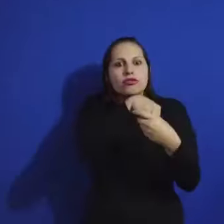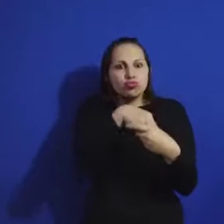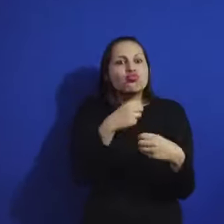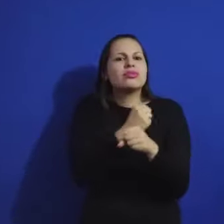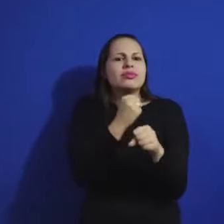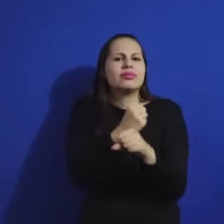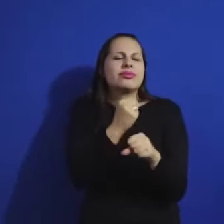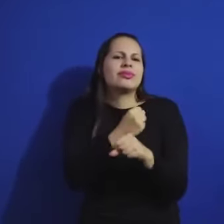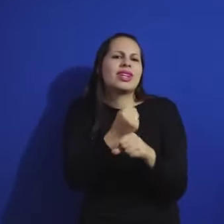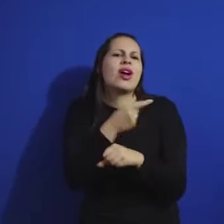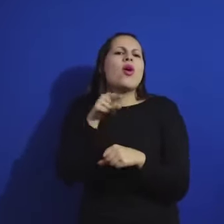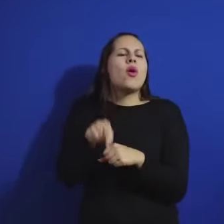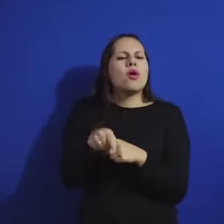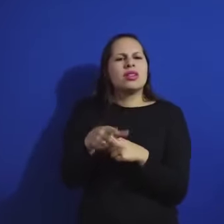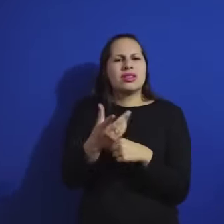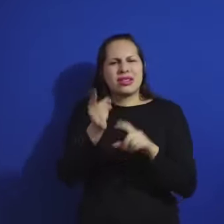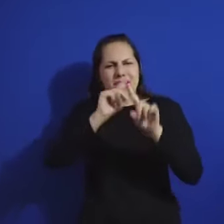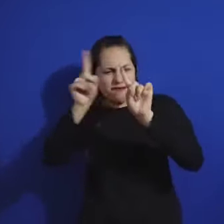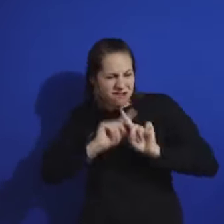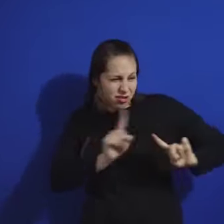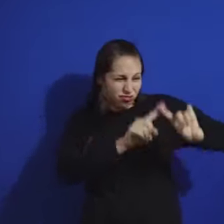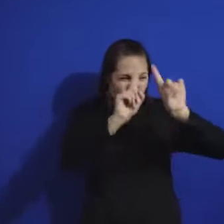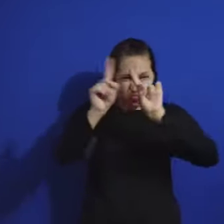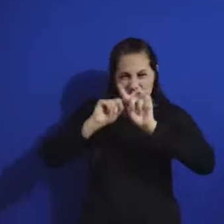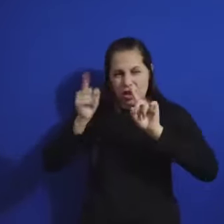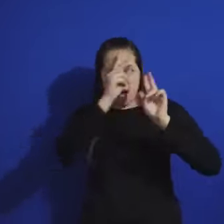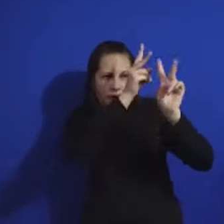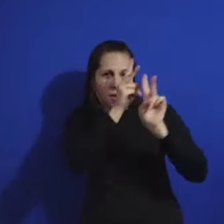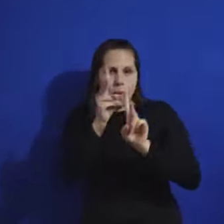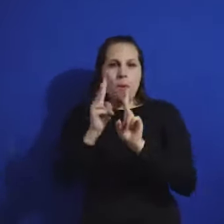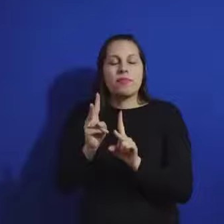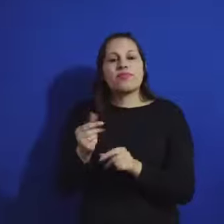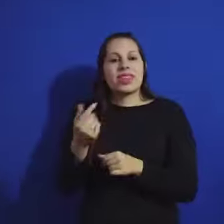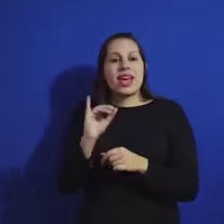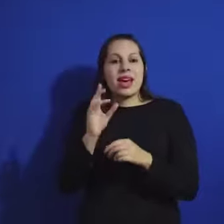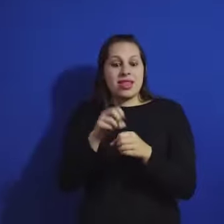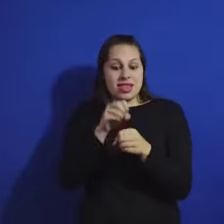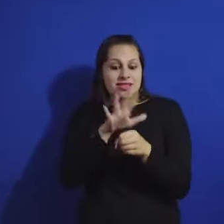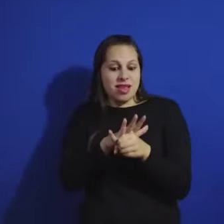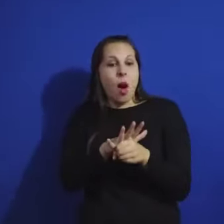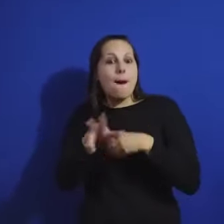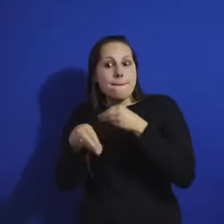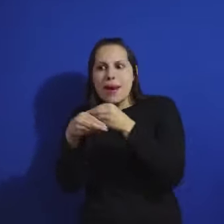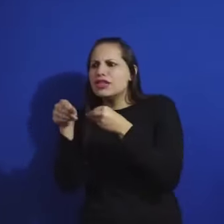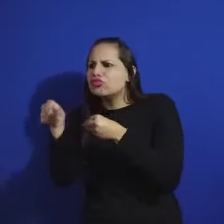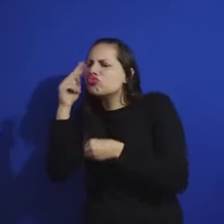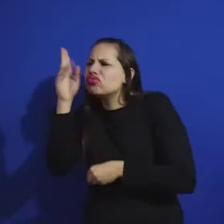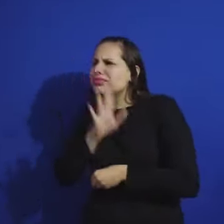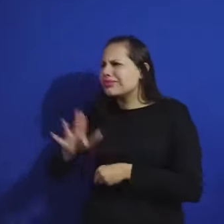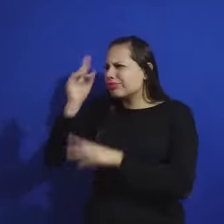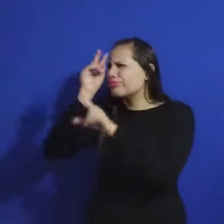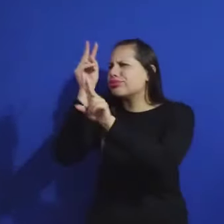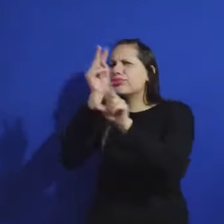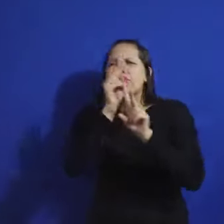obtenido importantes reconocimientos a nivel digital y nacional destacándose en cada uno de sus proyectos por permitir a poblaciones